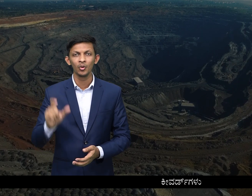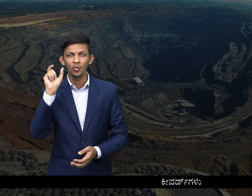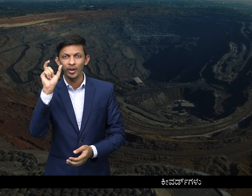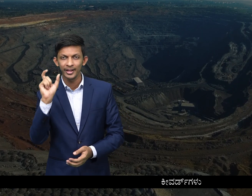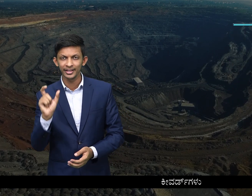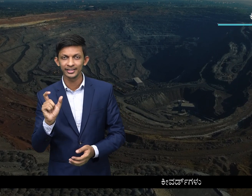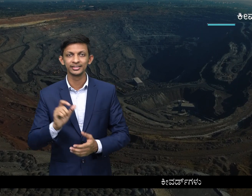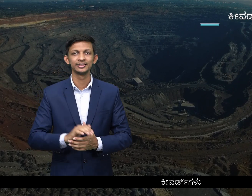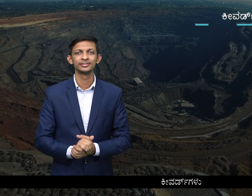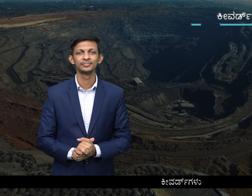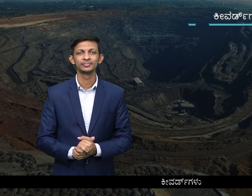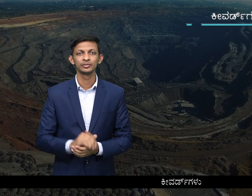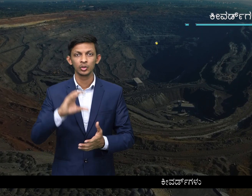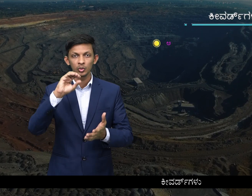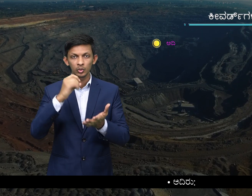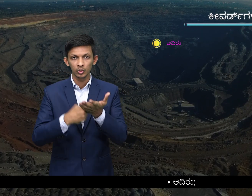ಕೀವರ್ಡ್ಗಳು: